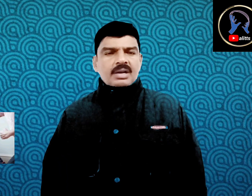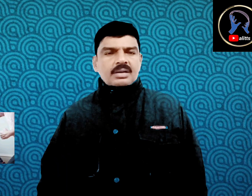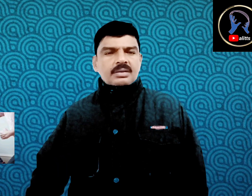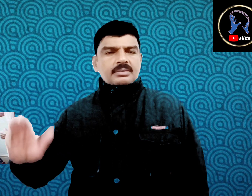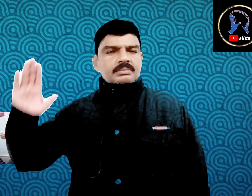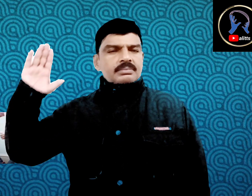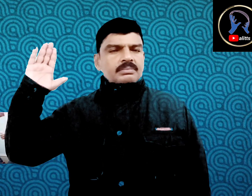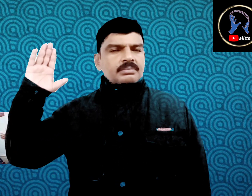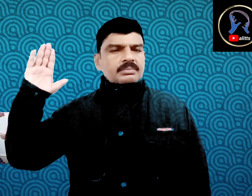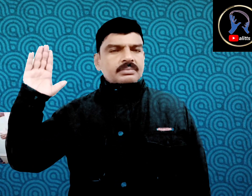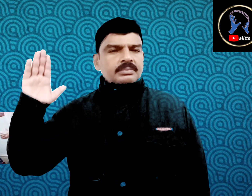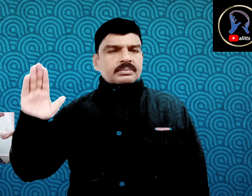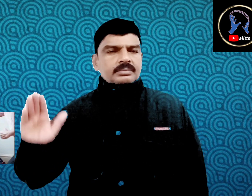मारना